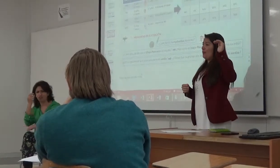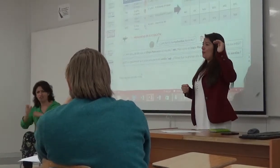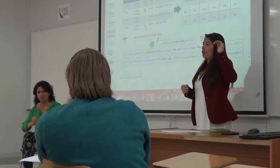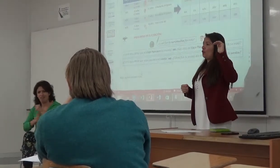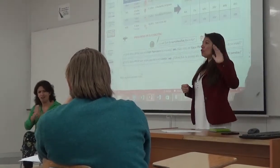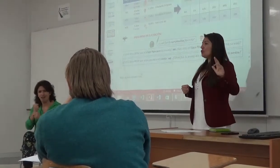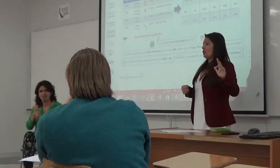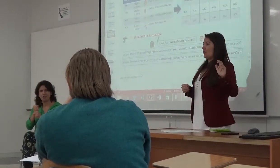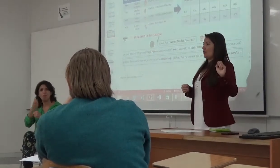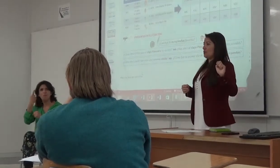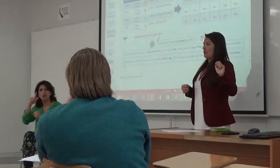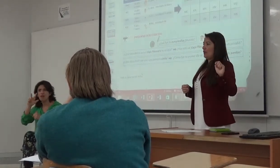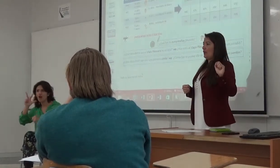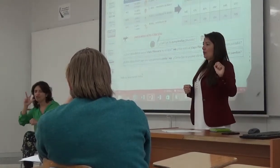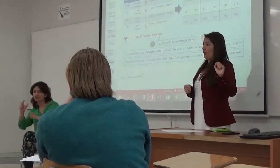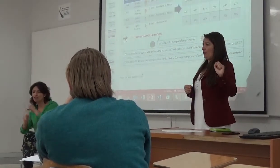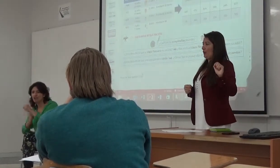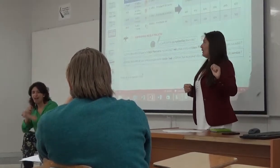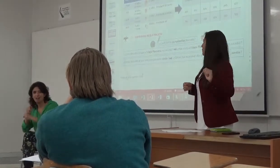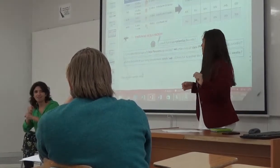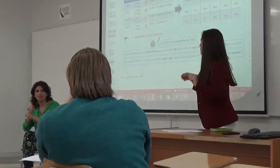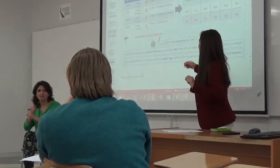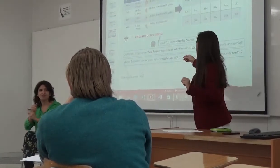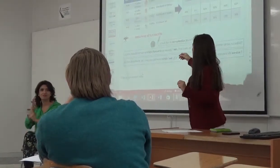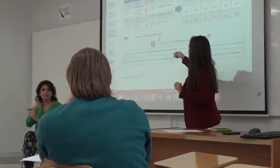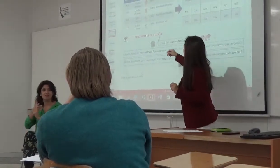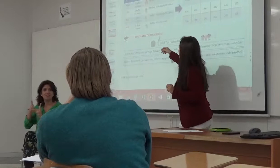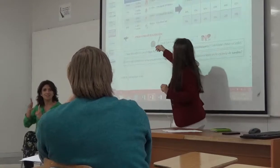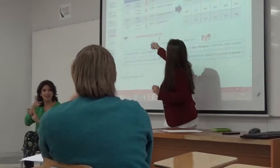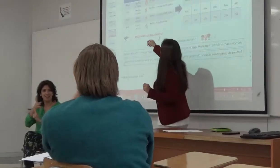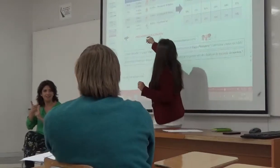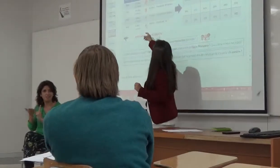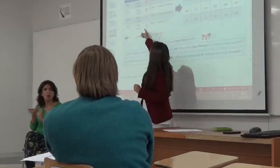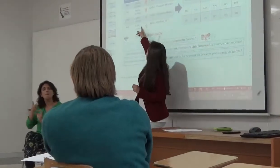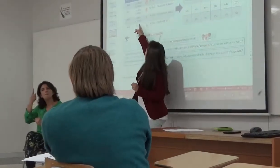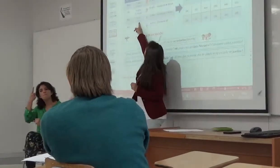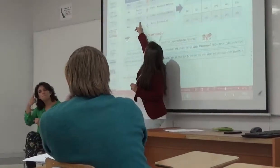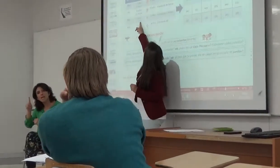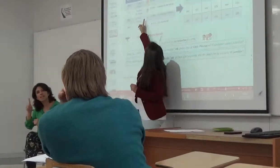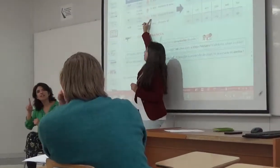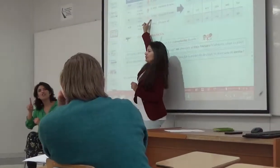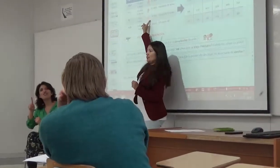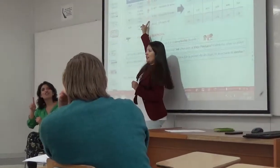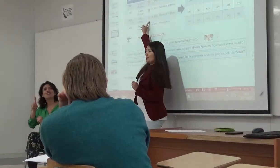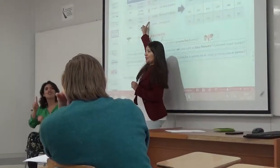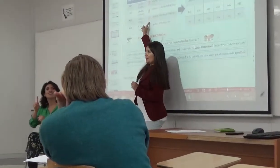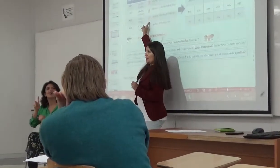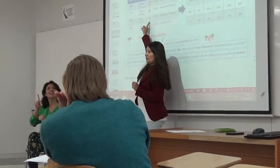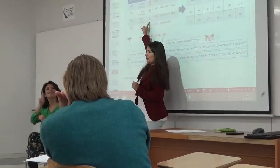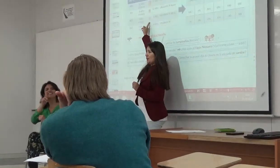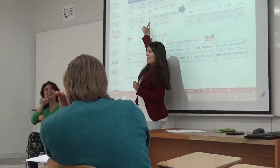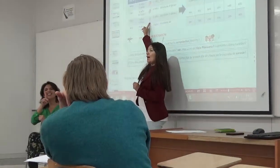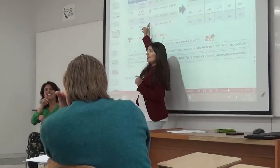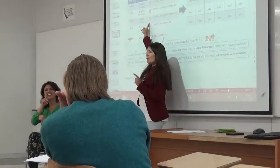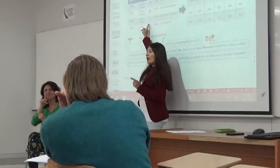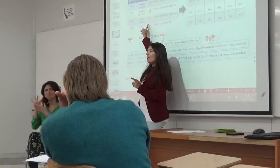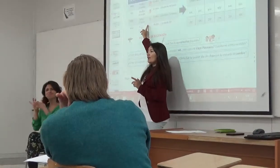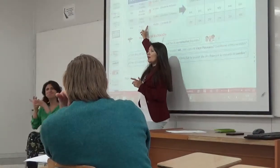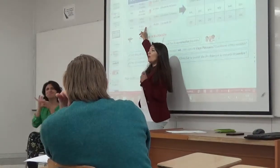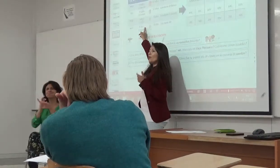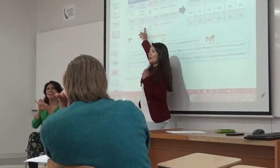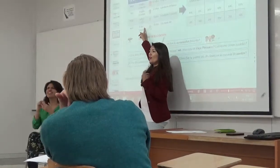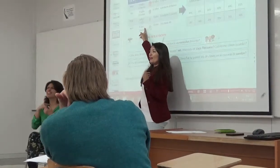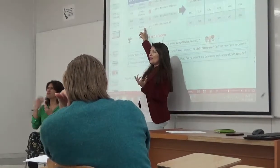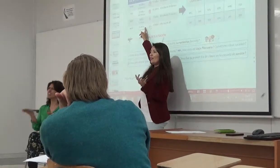edad, pero con 8 años de inmersión en la lengua, por ejemplo, que puede coincidir con ella que tiene 9 y 8 años de inmersión. Ahí vamos a